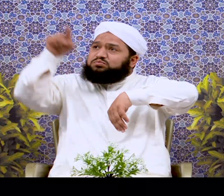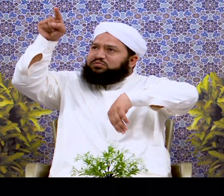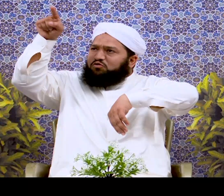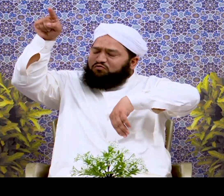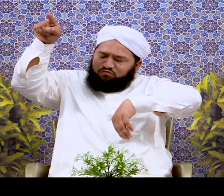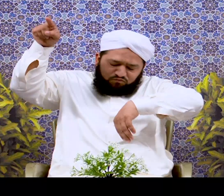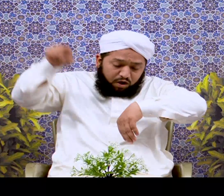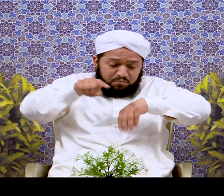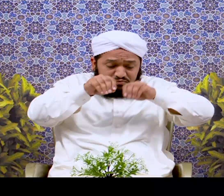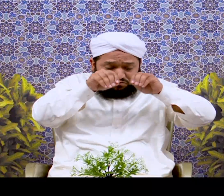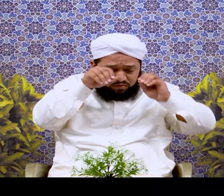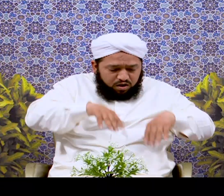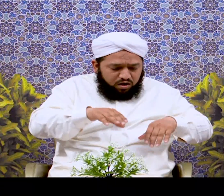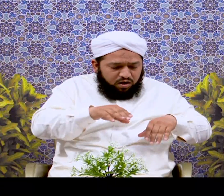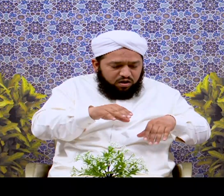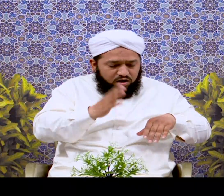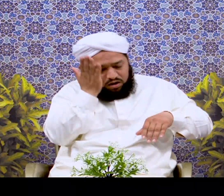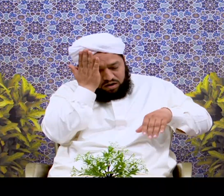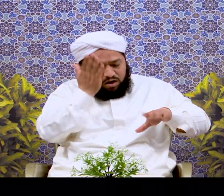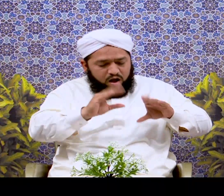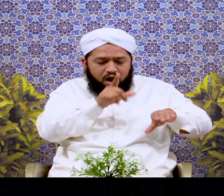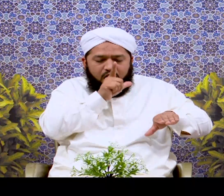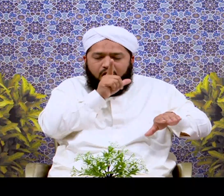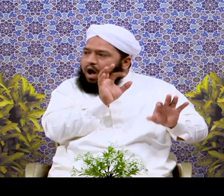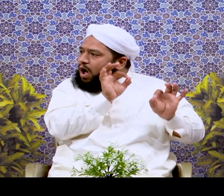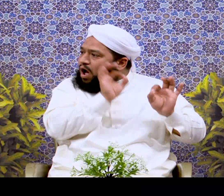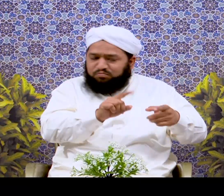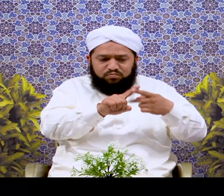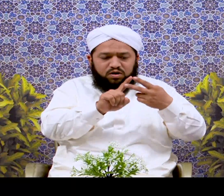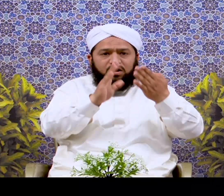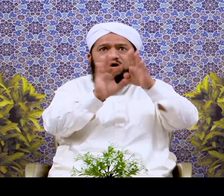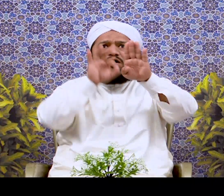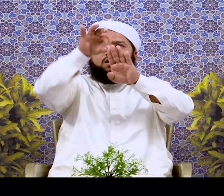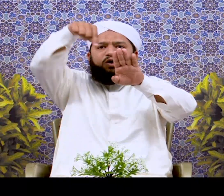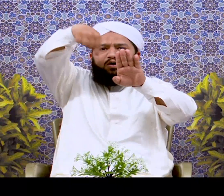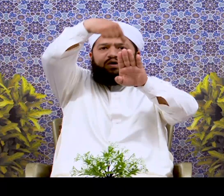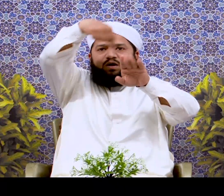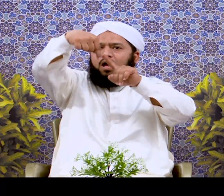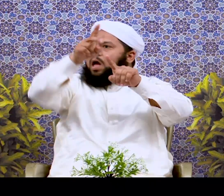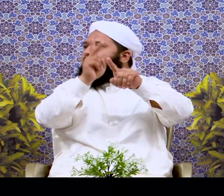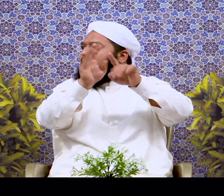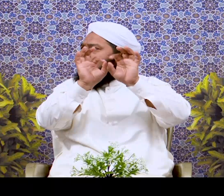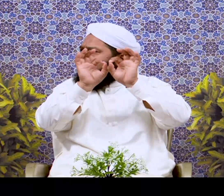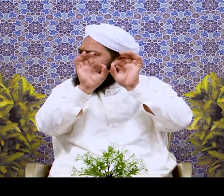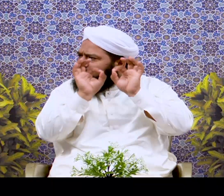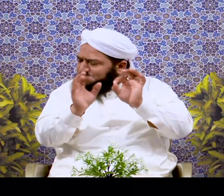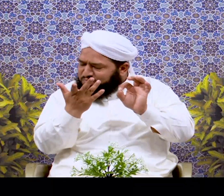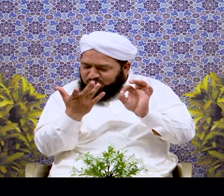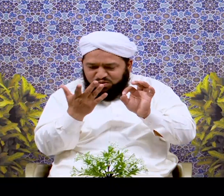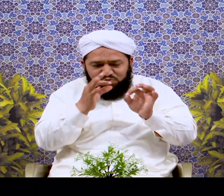کا توں گرم تھا، دروازے کی کنڈی ہل رہی تھی اور ہمارے آقا و مولا مکی مدنی مصطفیٰ صلی اللہ